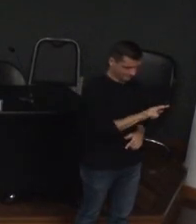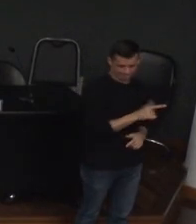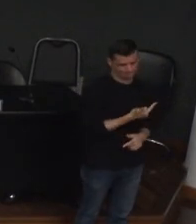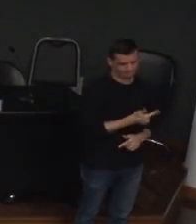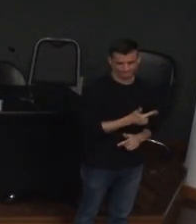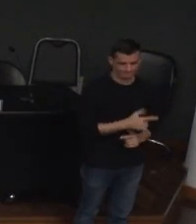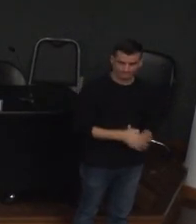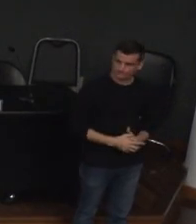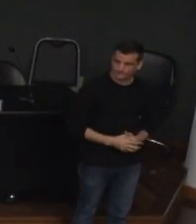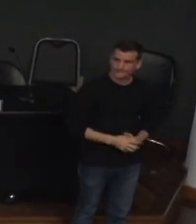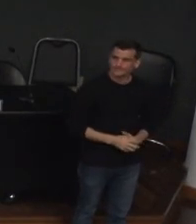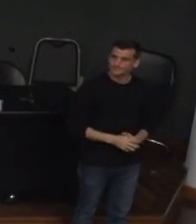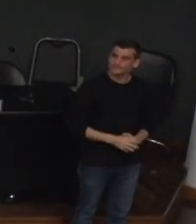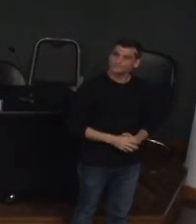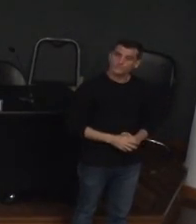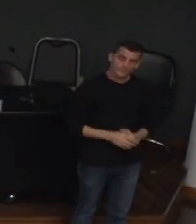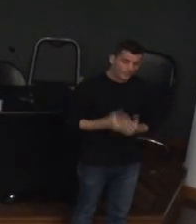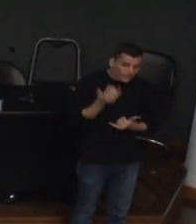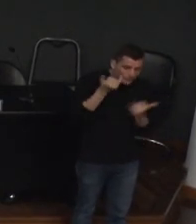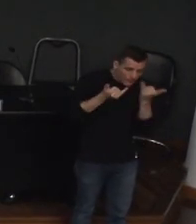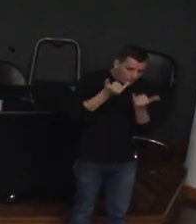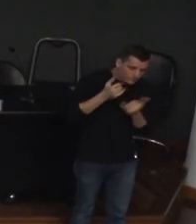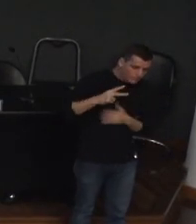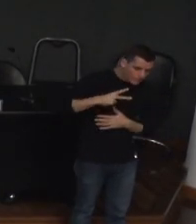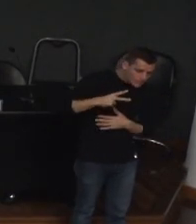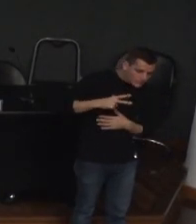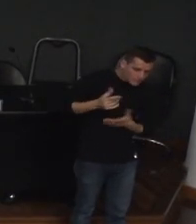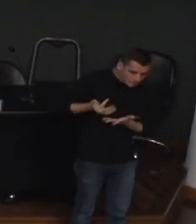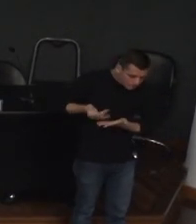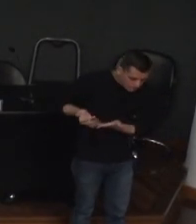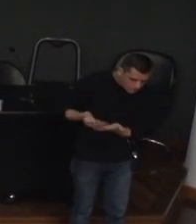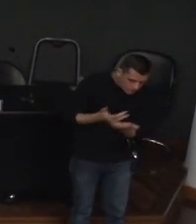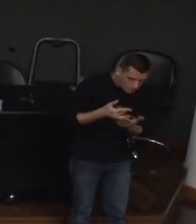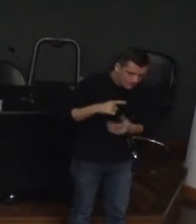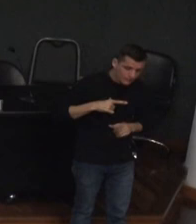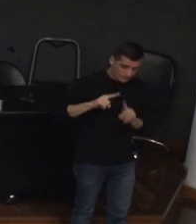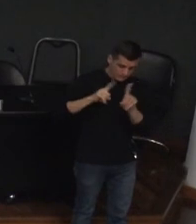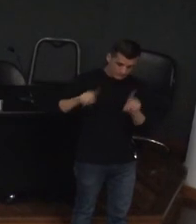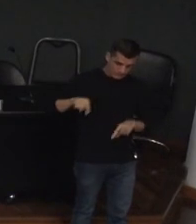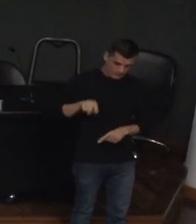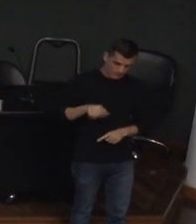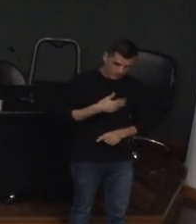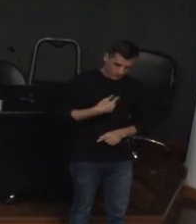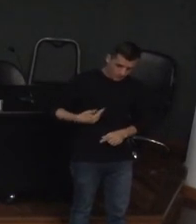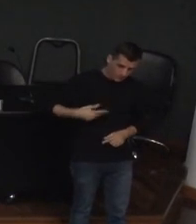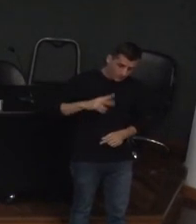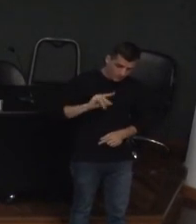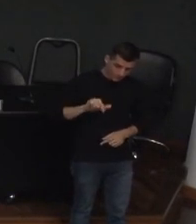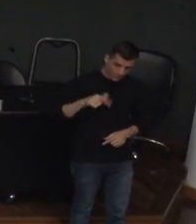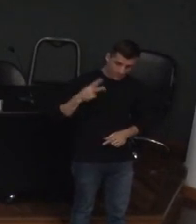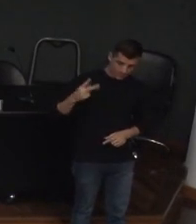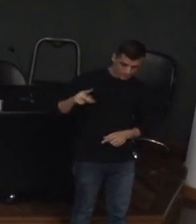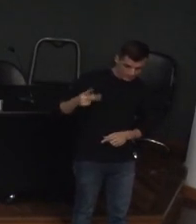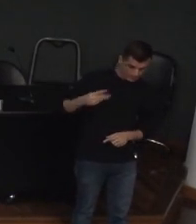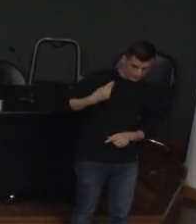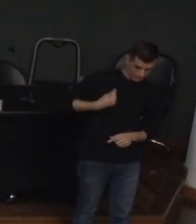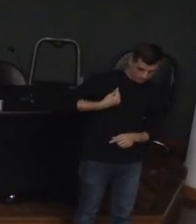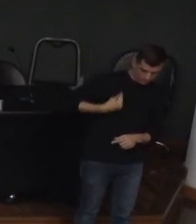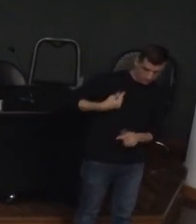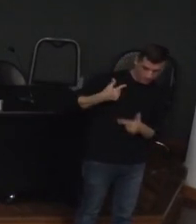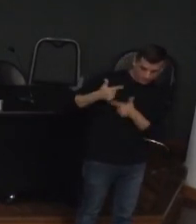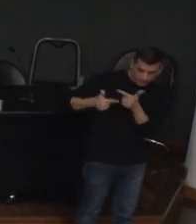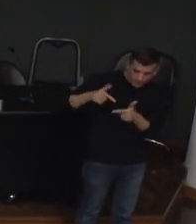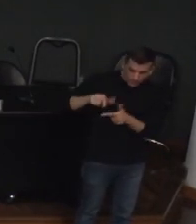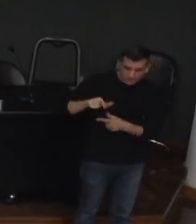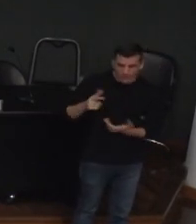Os dados pessoais coletados, a gente colocou os dados do funcionário, do servidor, porque ali vai toda a vida funcional daquele servidor. Muitas